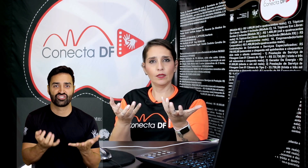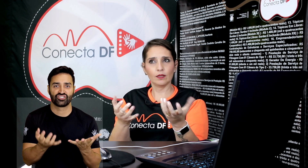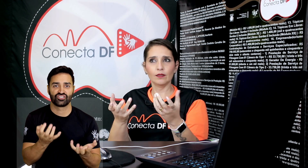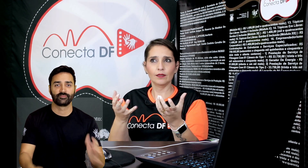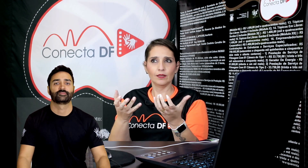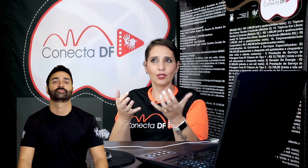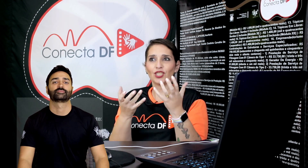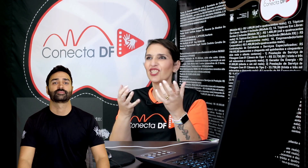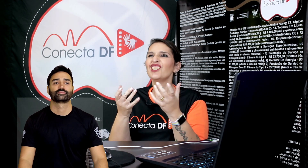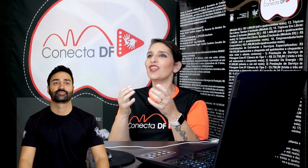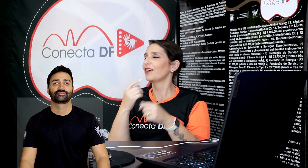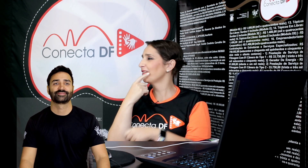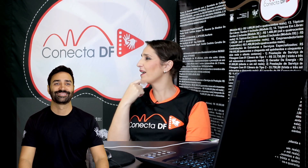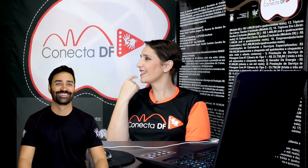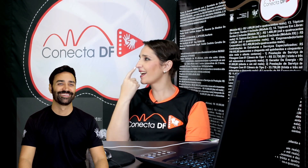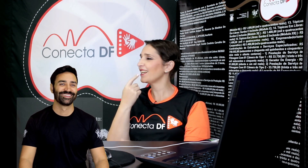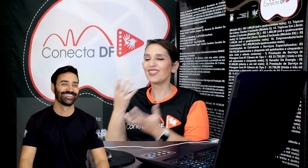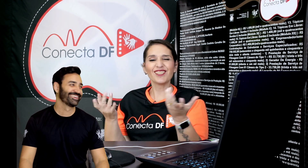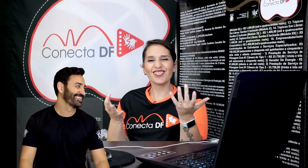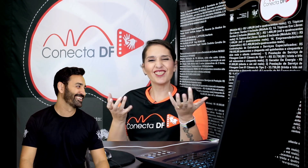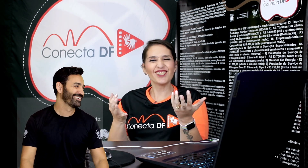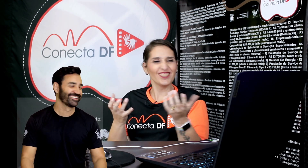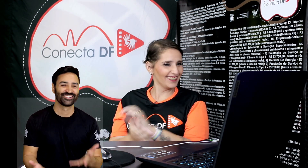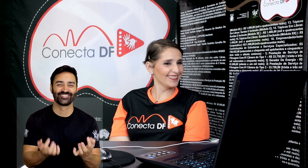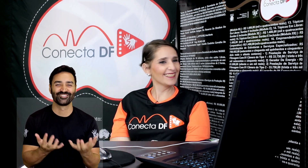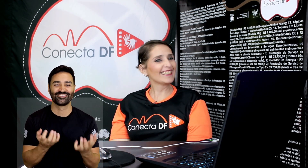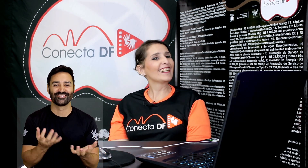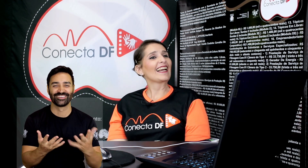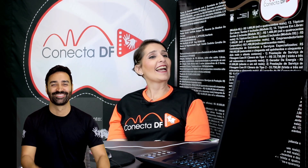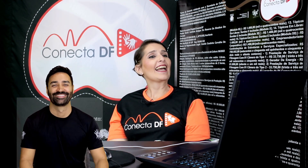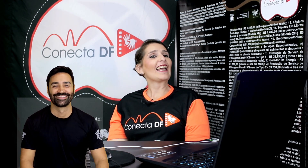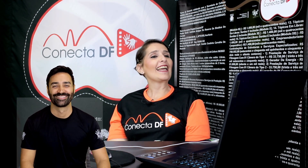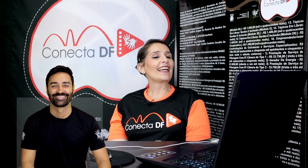Batata frita. A massa é a carinha.